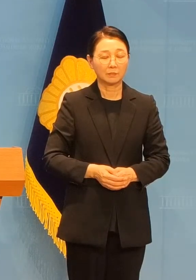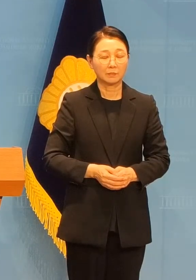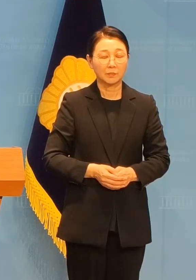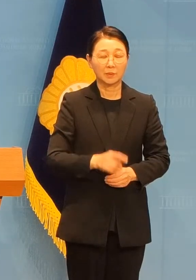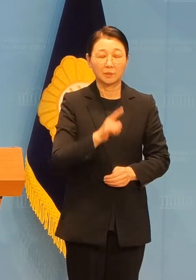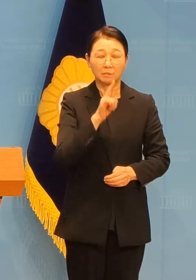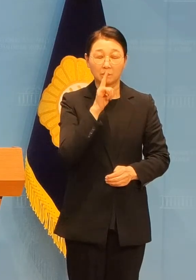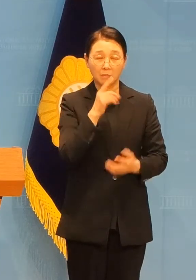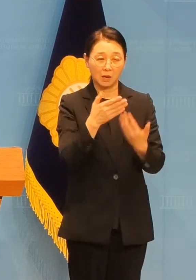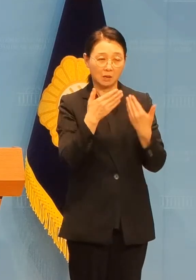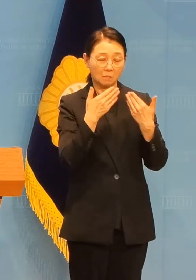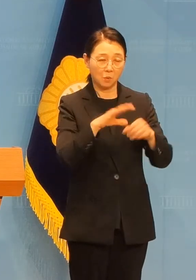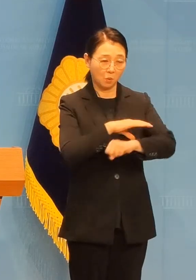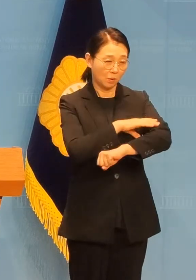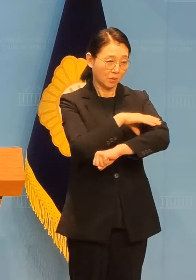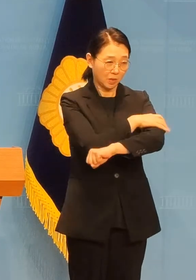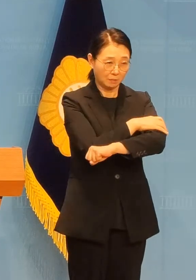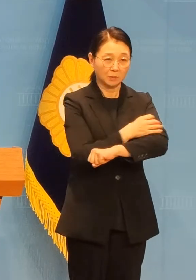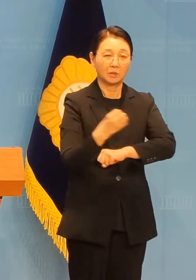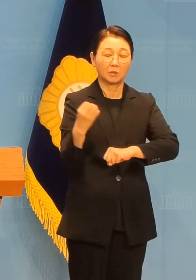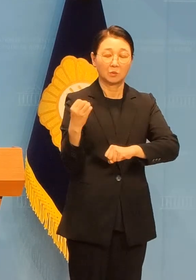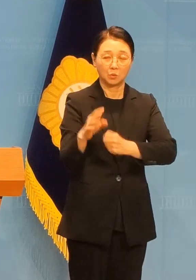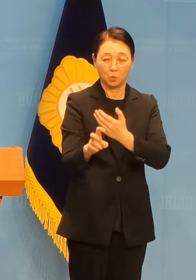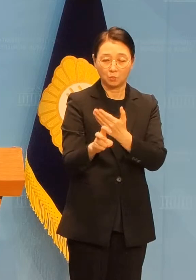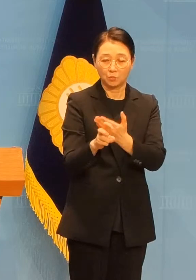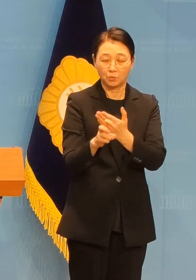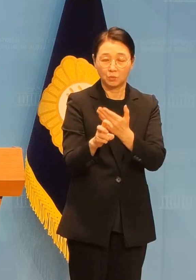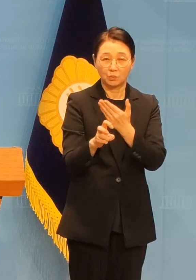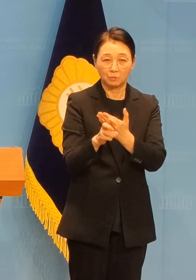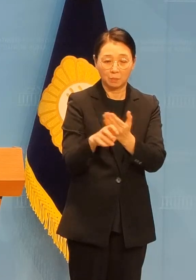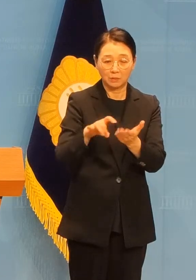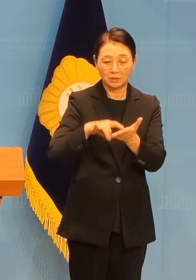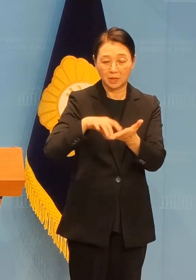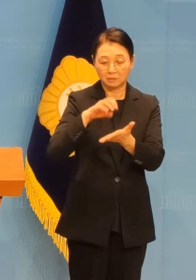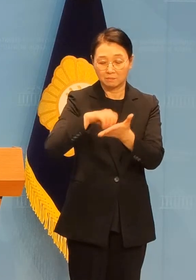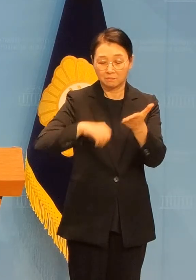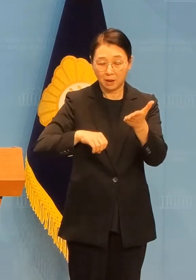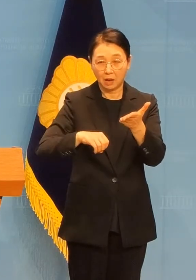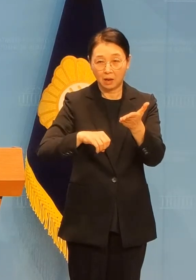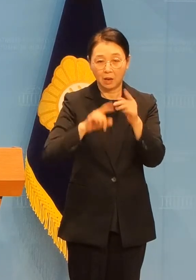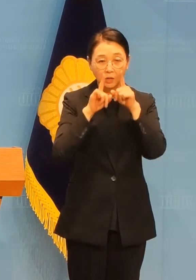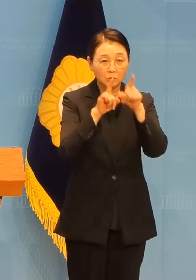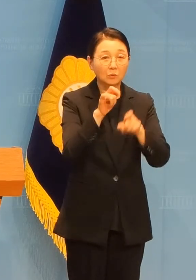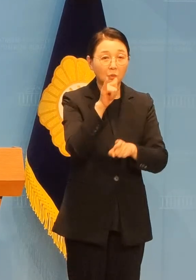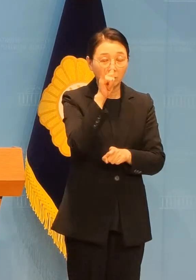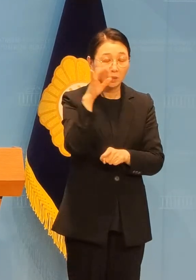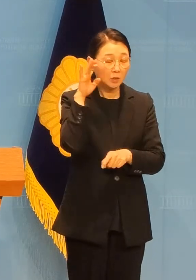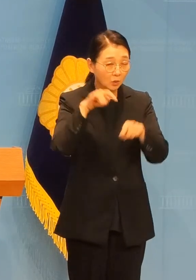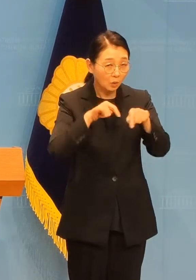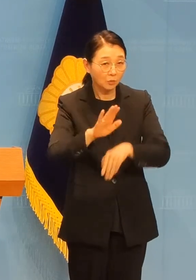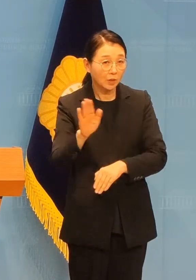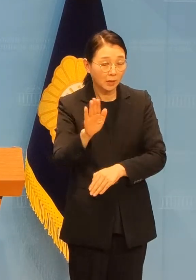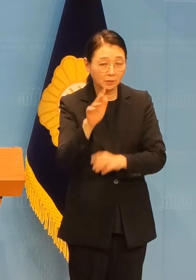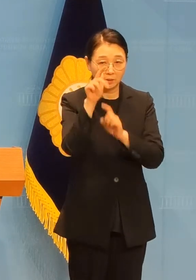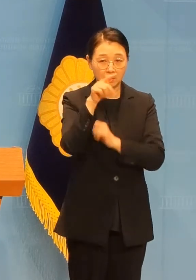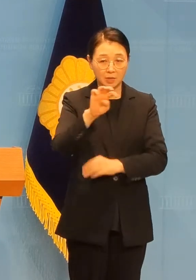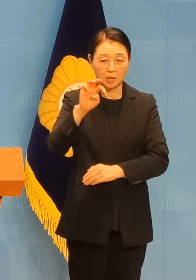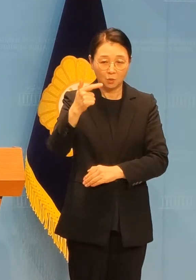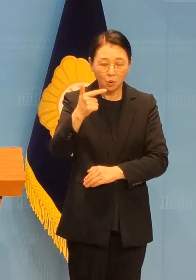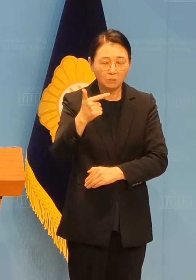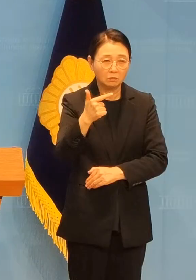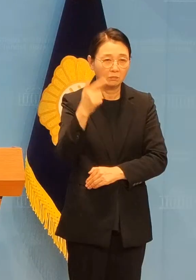폭언과 갑질을 넘어 불법, 탈법 의혹까지 청문회가 아닌 수사 대상인 이해운 후보자는